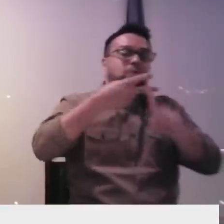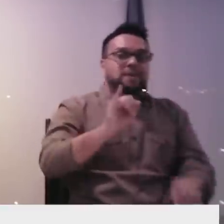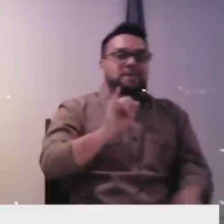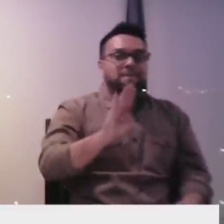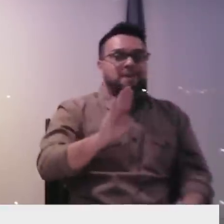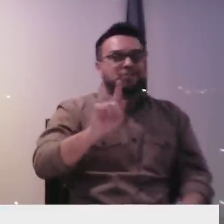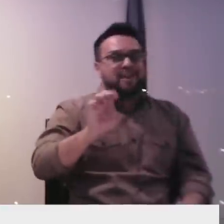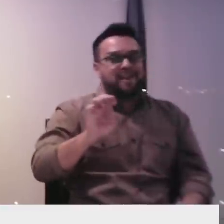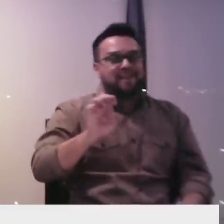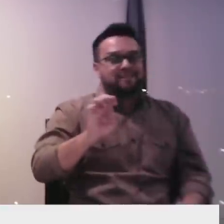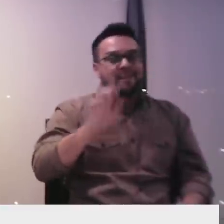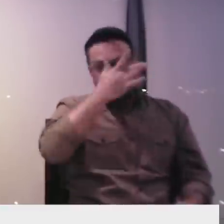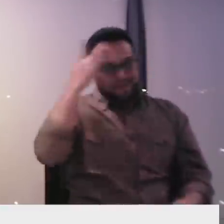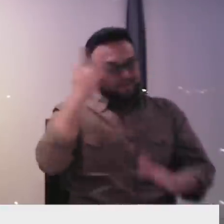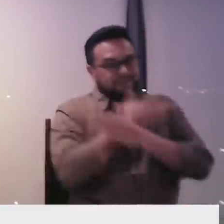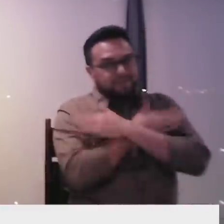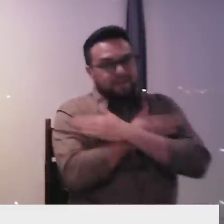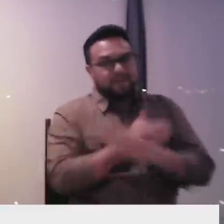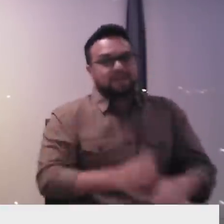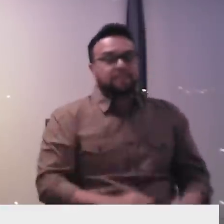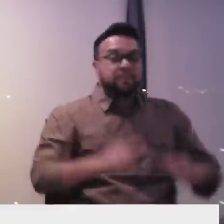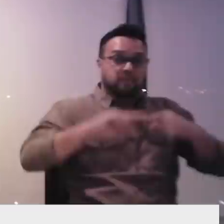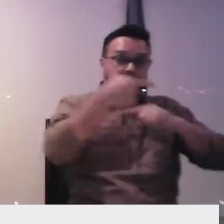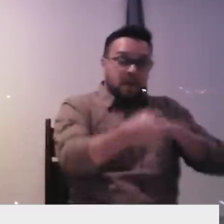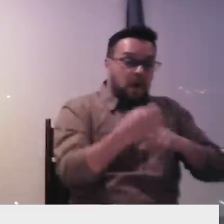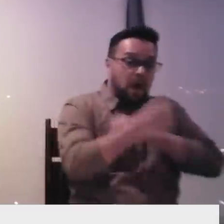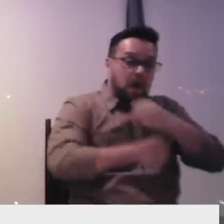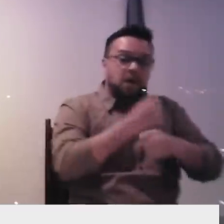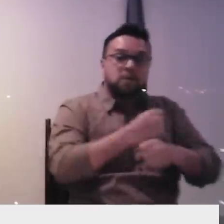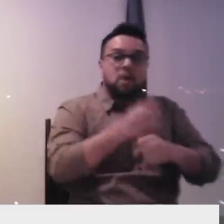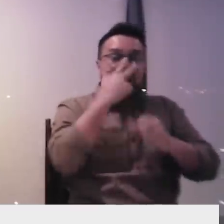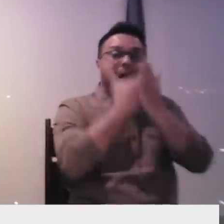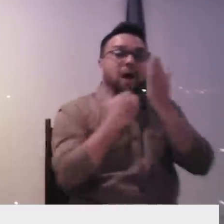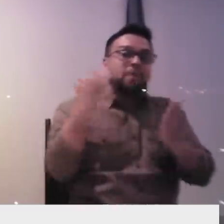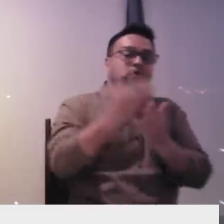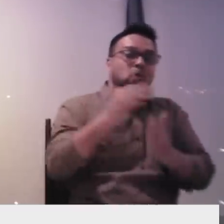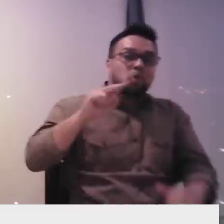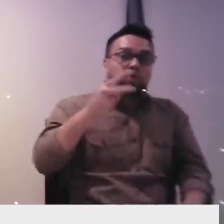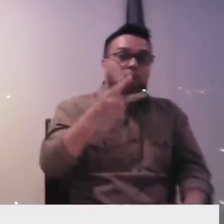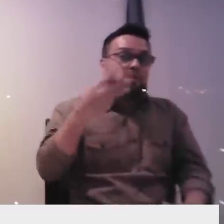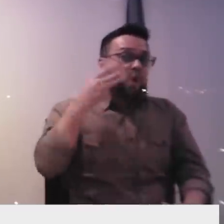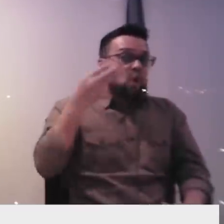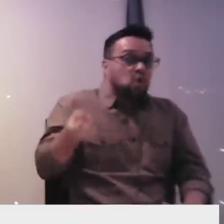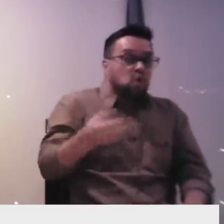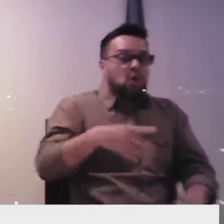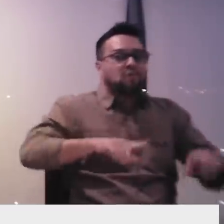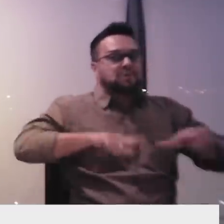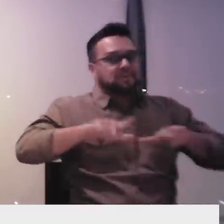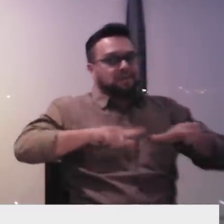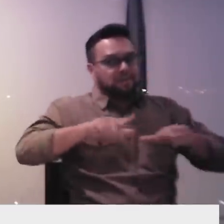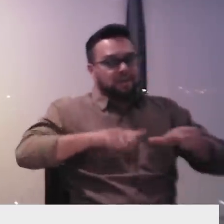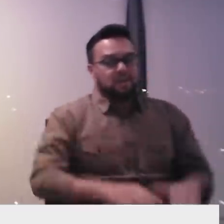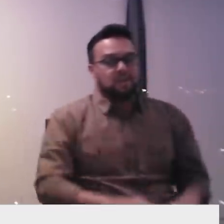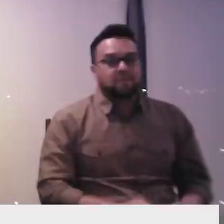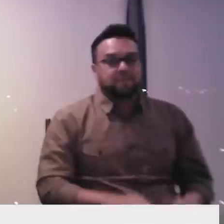lembrar que no corrente ano, ultrapassamos a casa de 2 milhões de novos empregos, dado